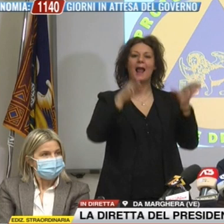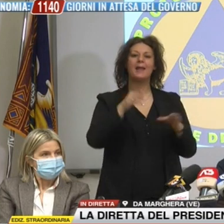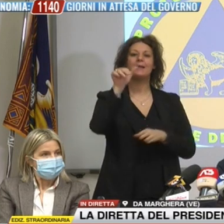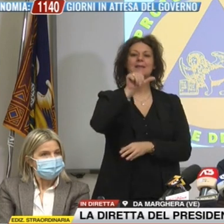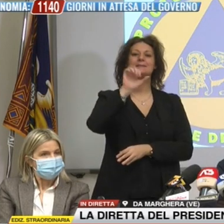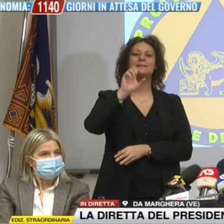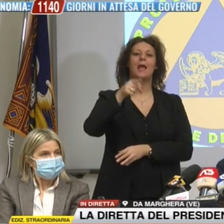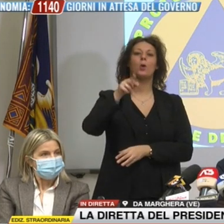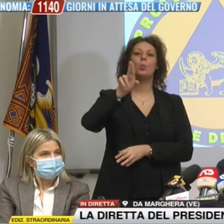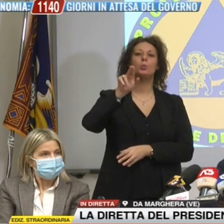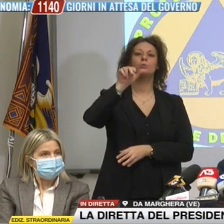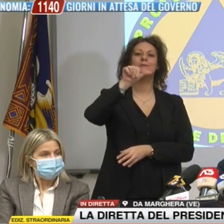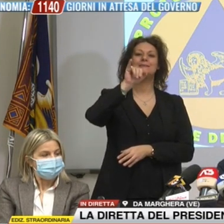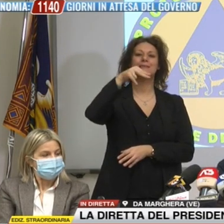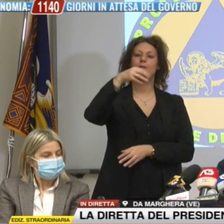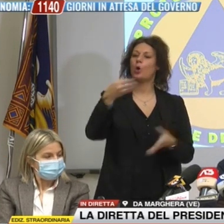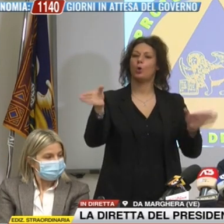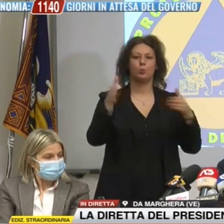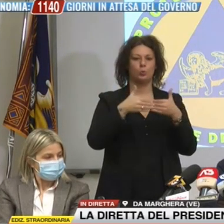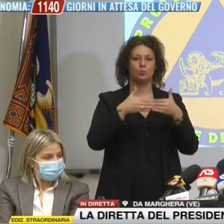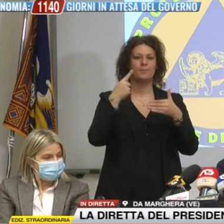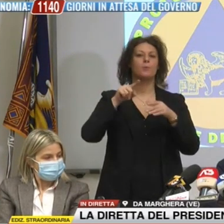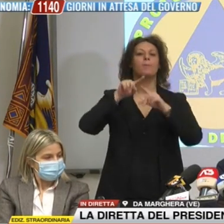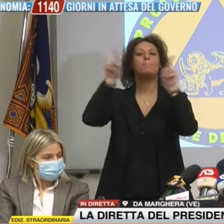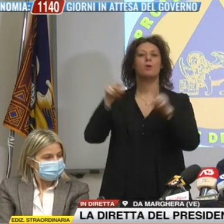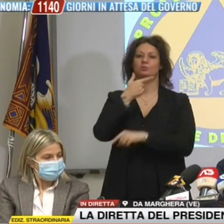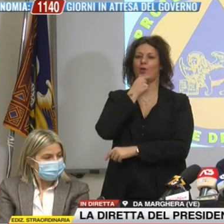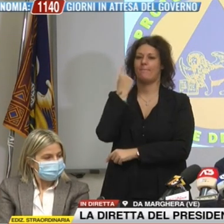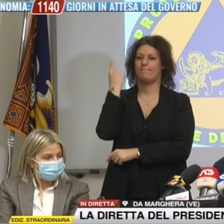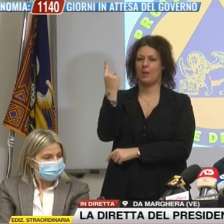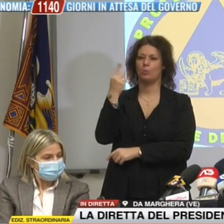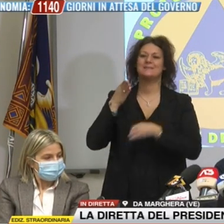nella strada provinciale 1 della provincia di Belluno e